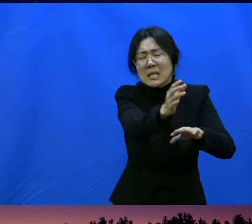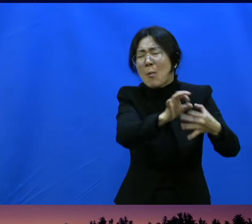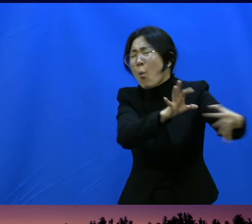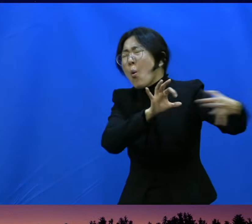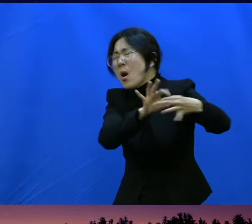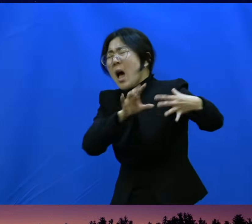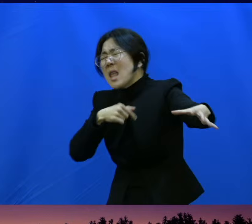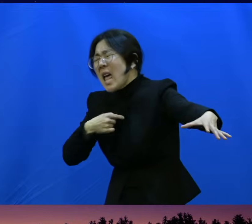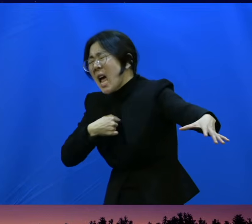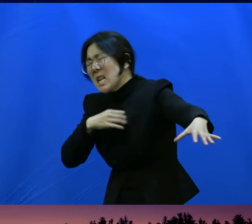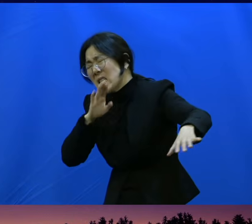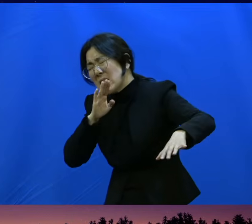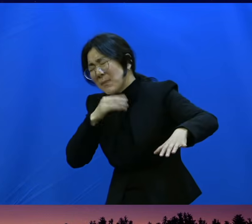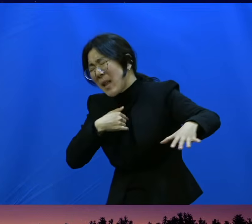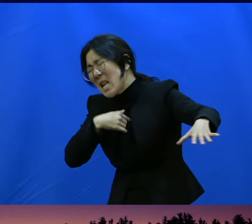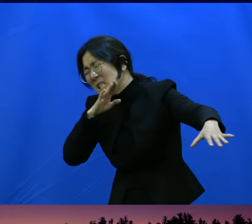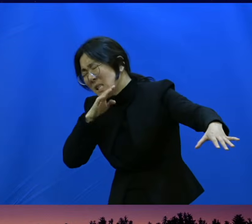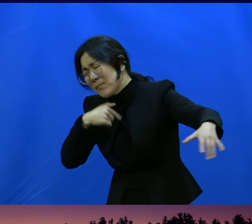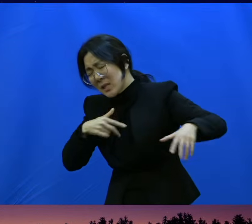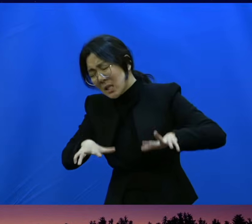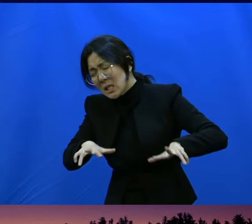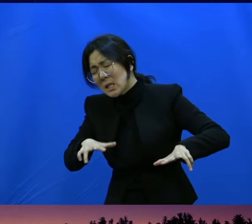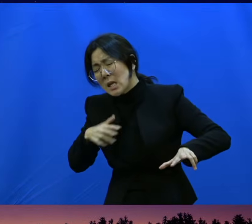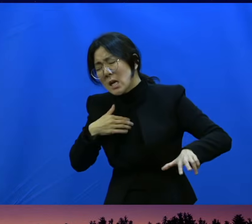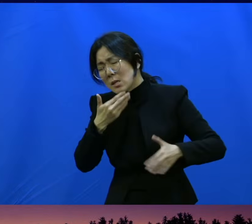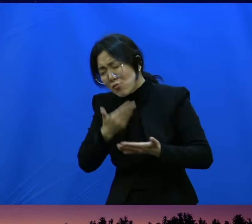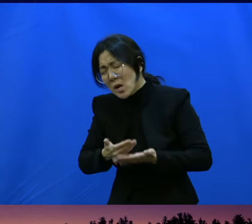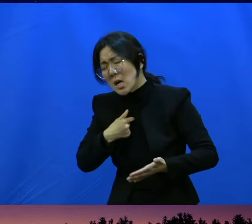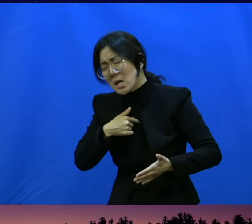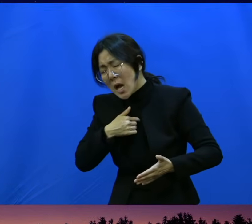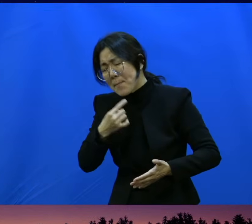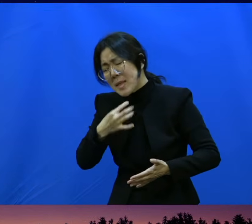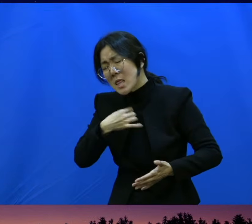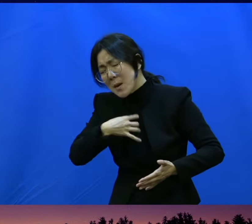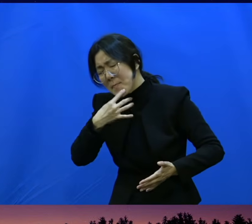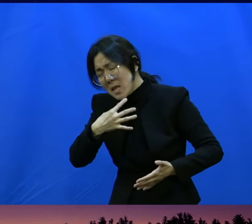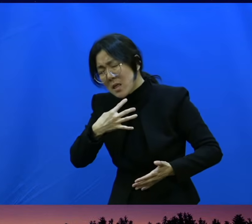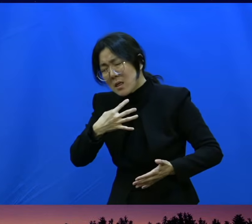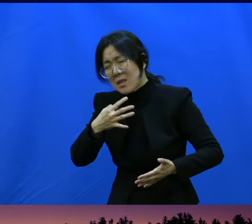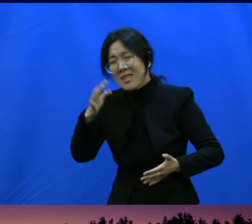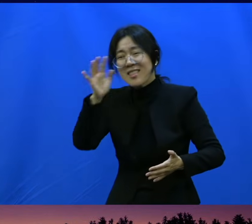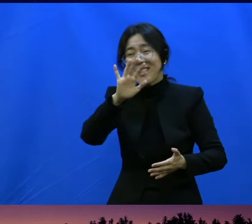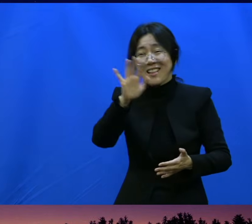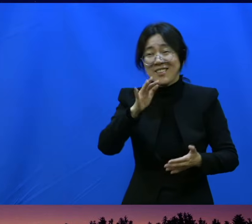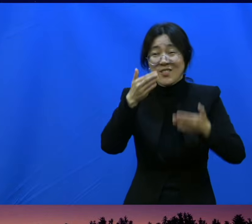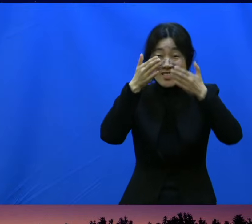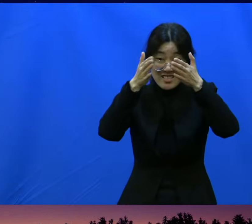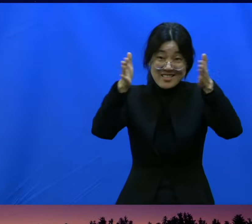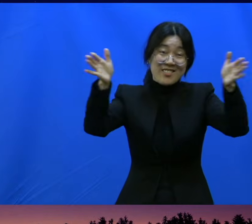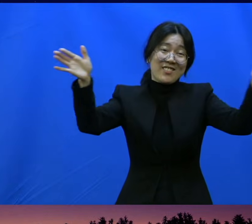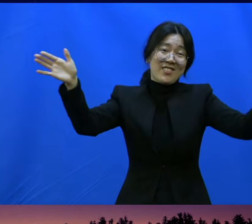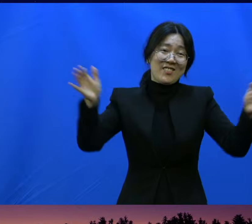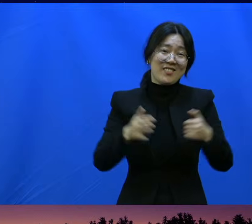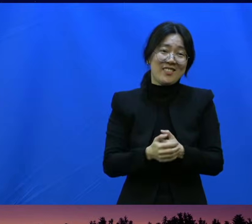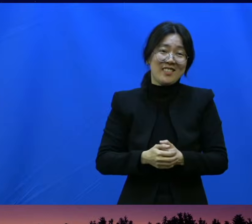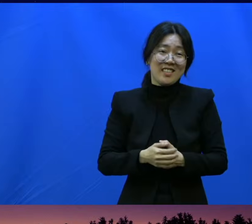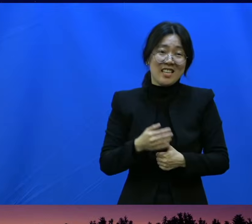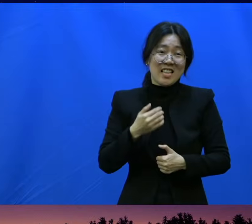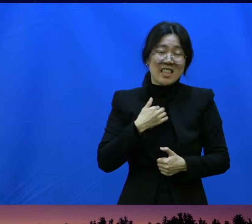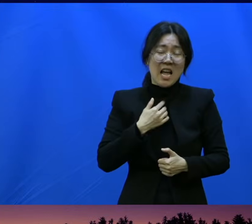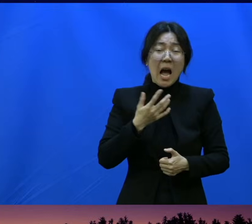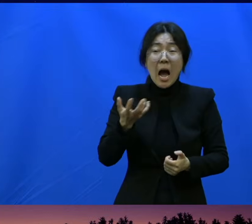기회들을 놓쳐서는 안 됩니다. 하나님 우리를 바라보고 계십니다. 우리가 어떻게 반응하는가를